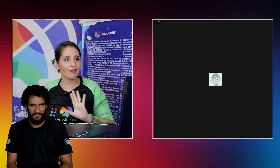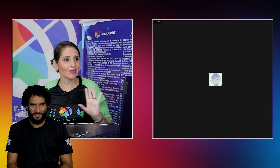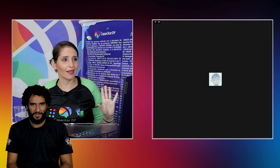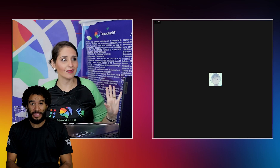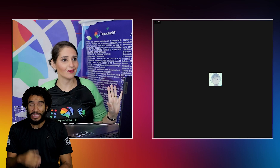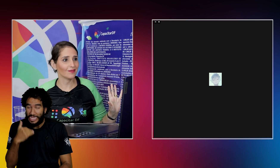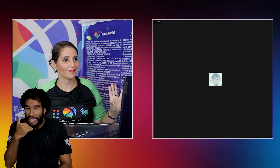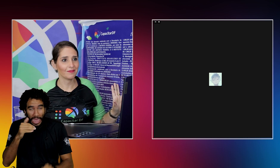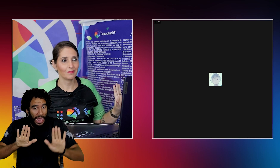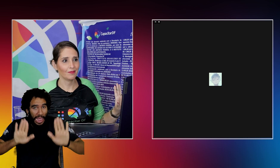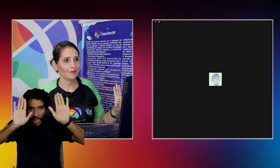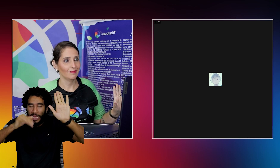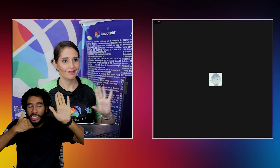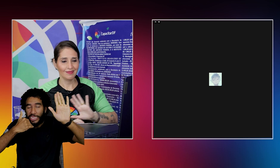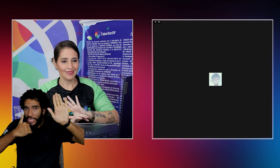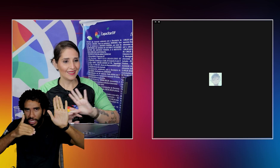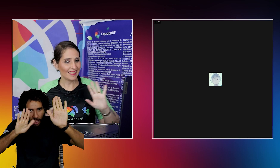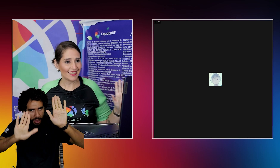Ninguém levantado.